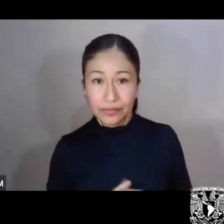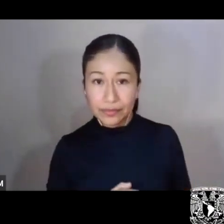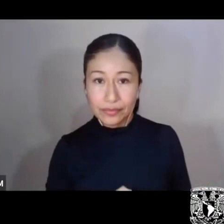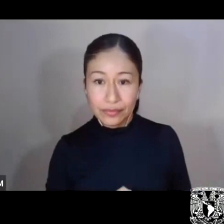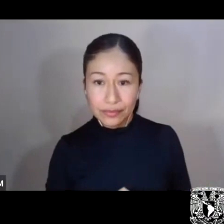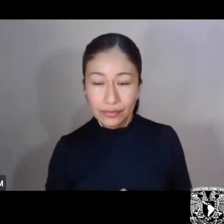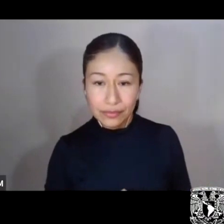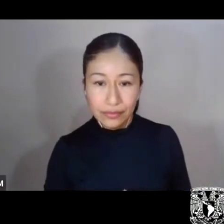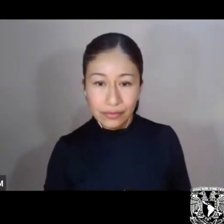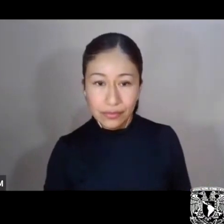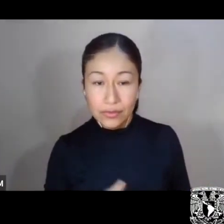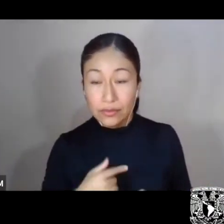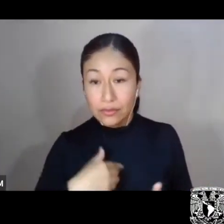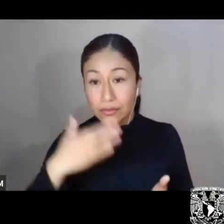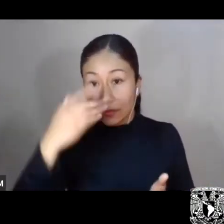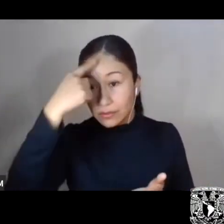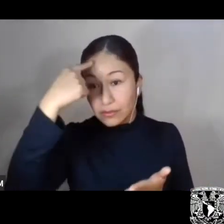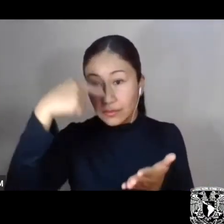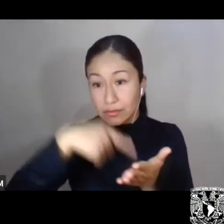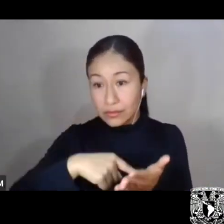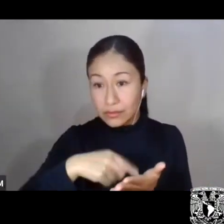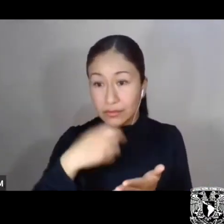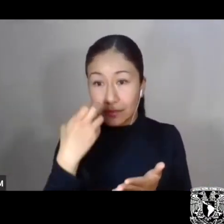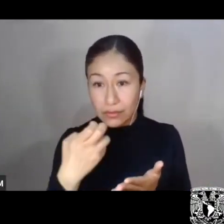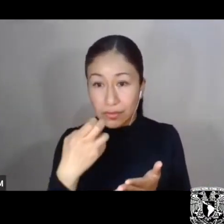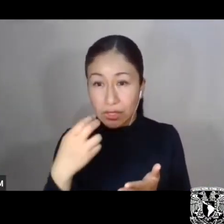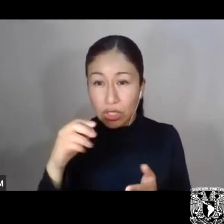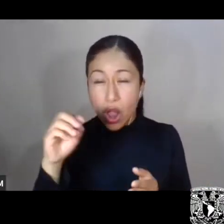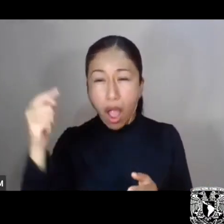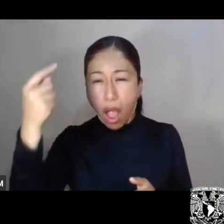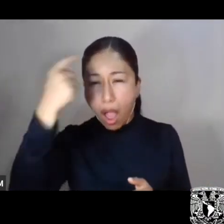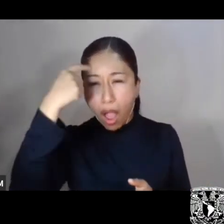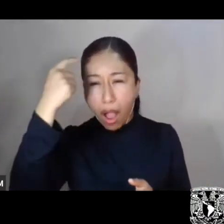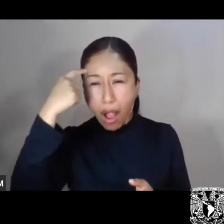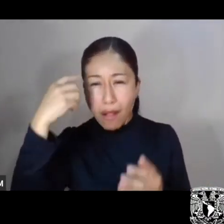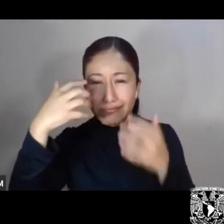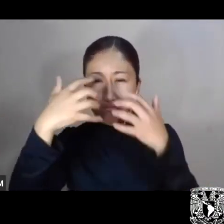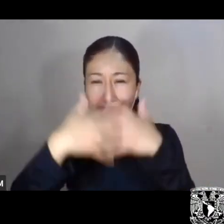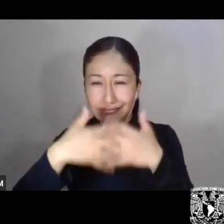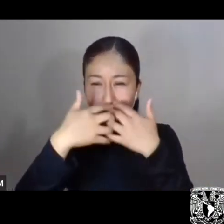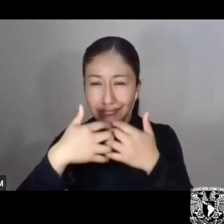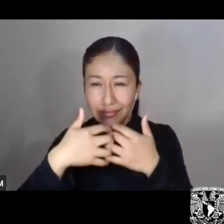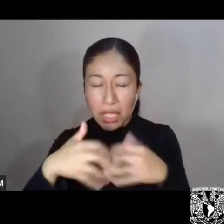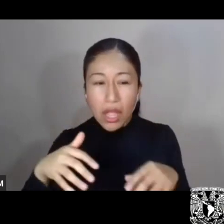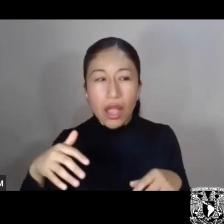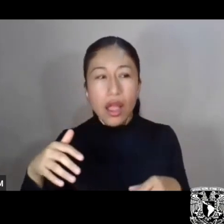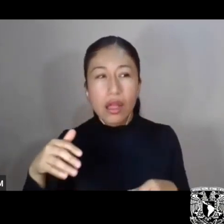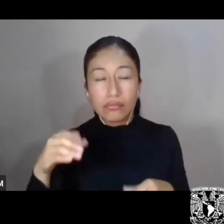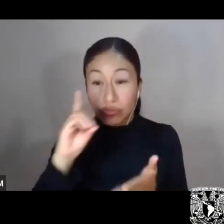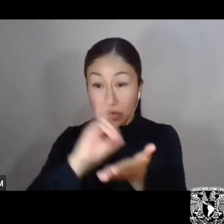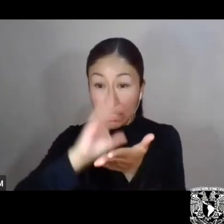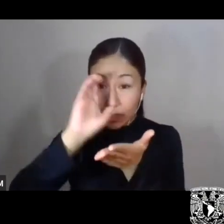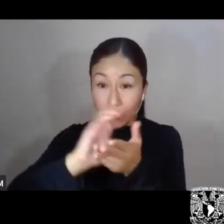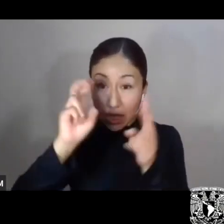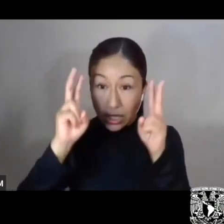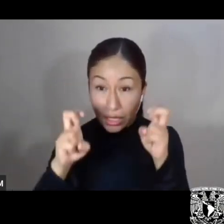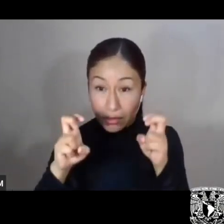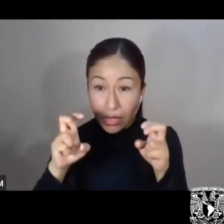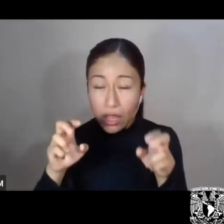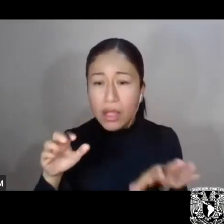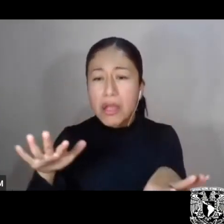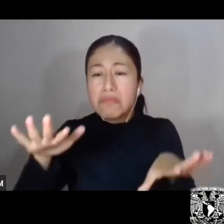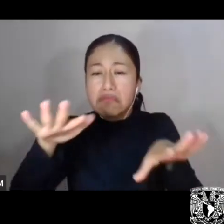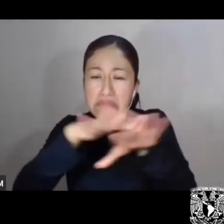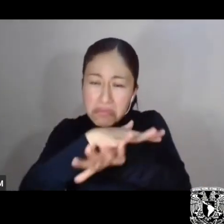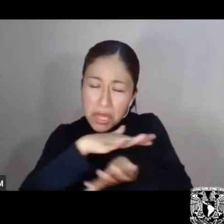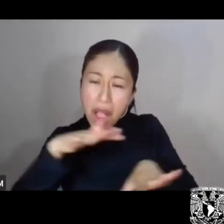Y creo que poco a poco sí ha ido cambiando la manera en la cual se percibe el tema de la discapacidad, ¿no? Al menos